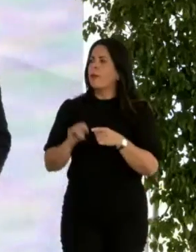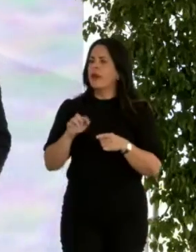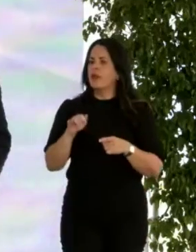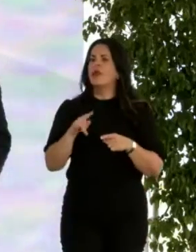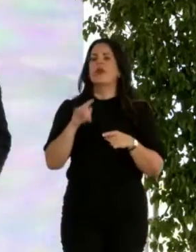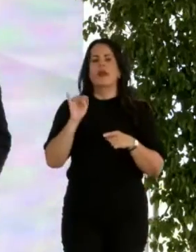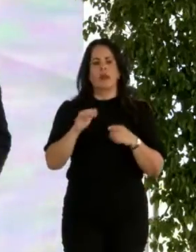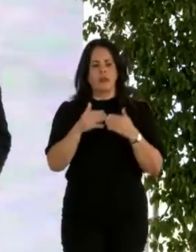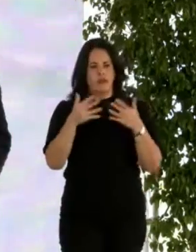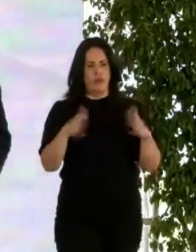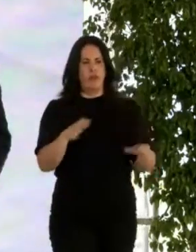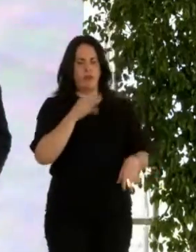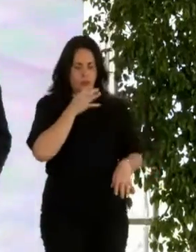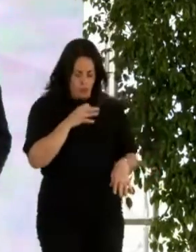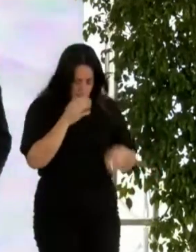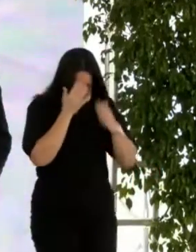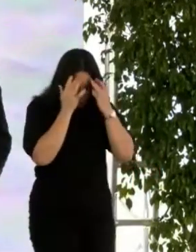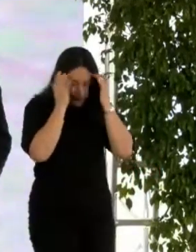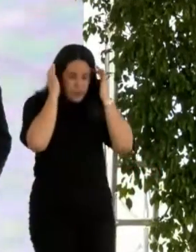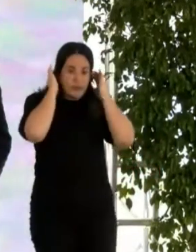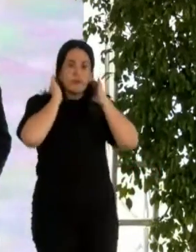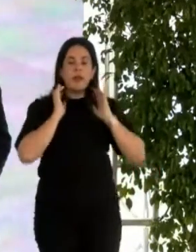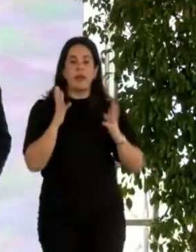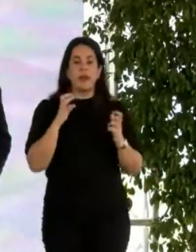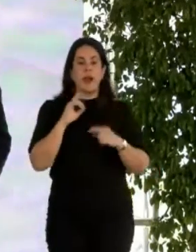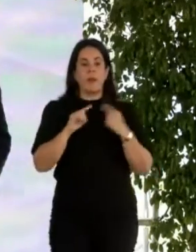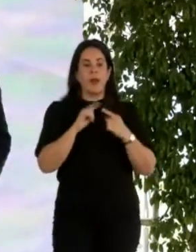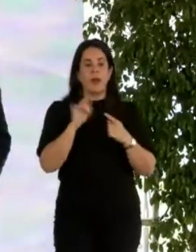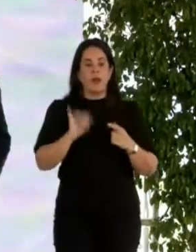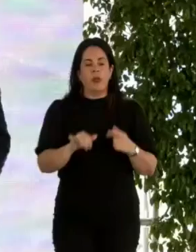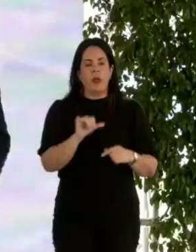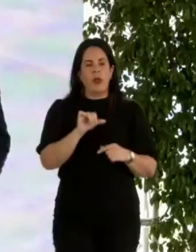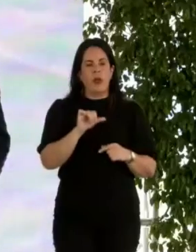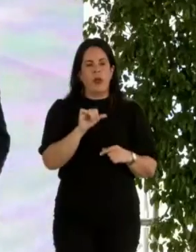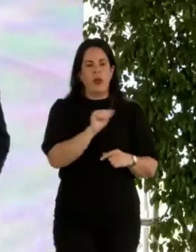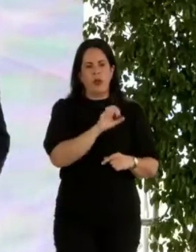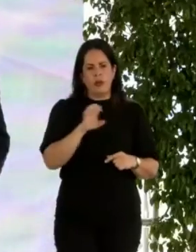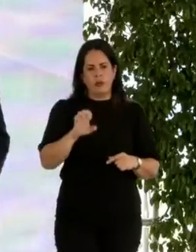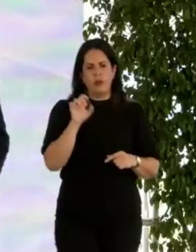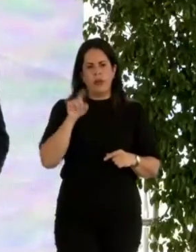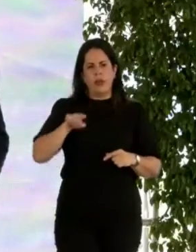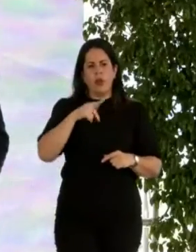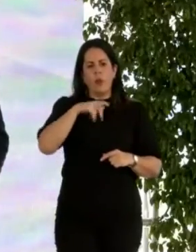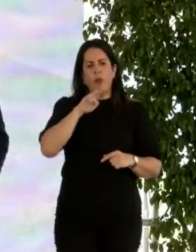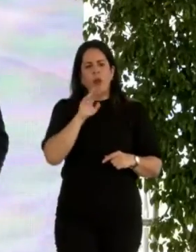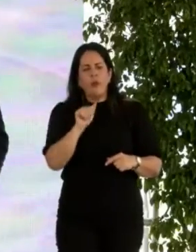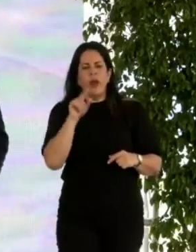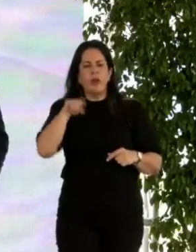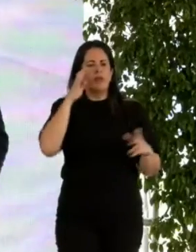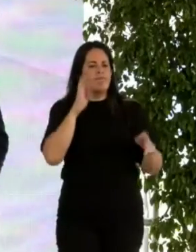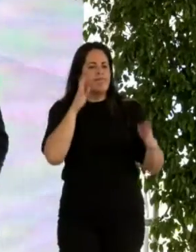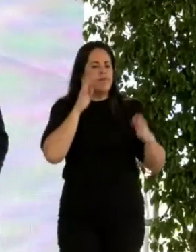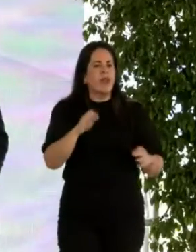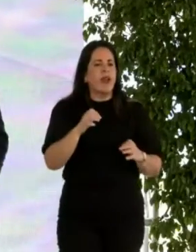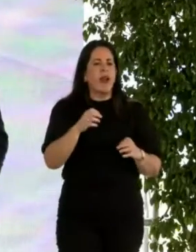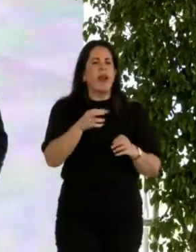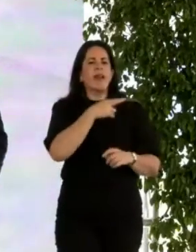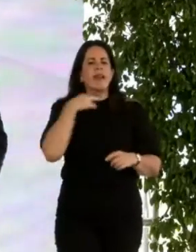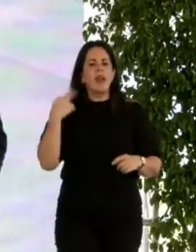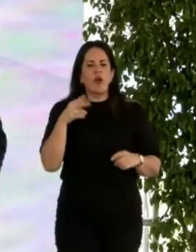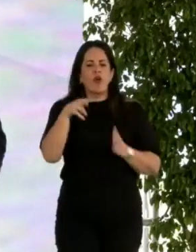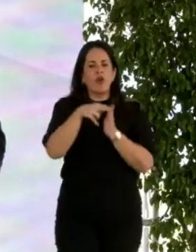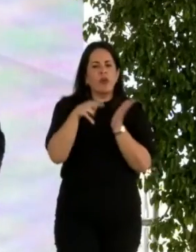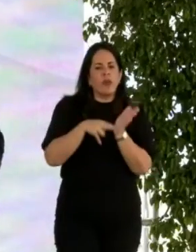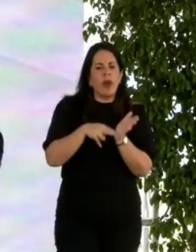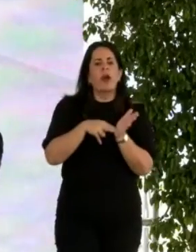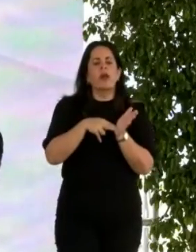culminamos con Tele 11. Y bueno, quería darle seguimiento rapidito al tema de la autoridad. Las acciones de Puma Energy de alguna manera ponen en riesgo el contrato que ellos tienen